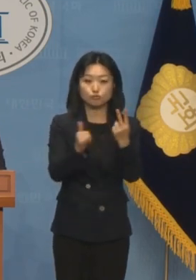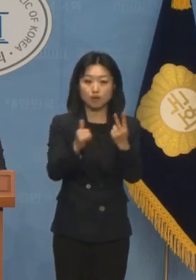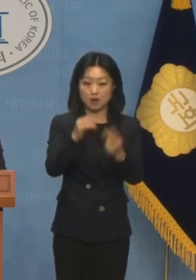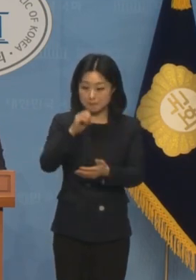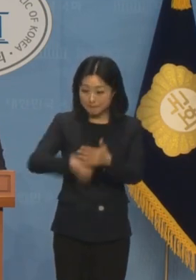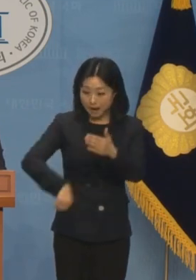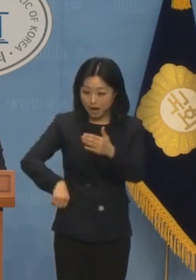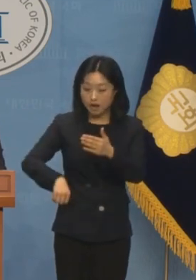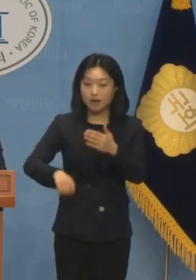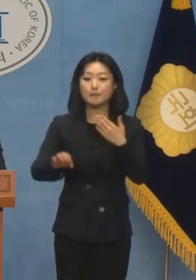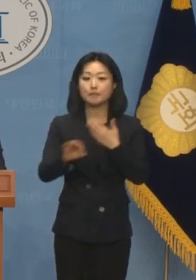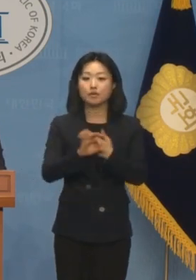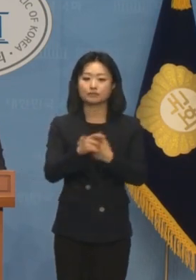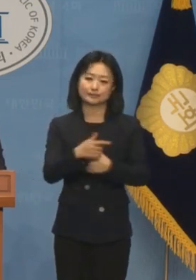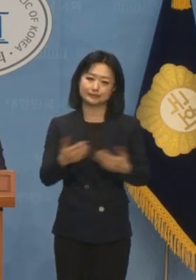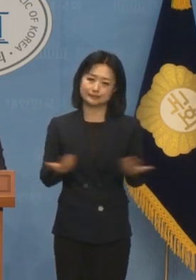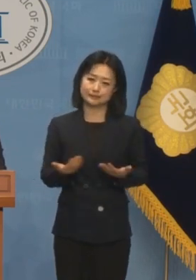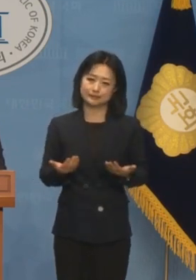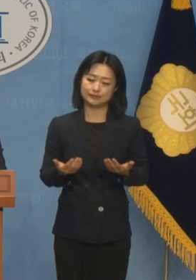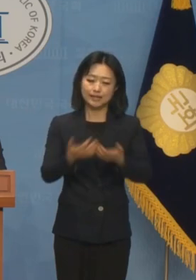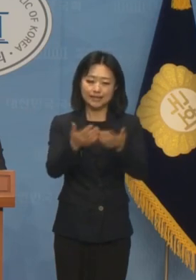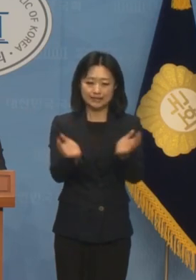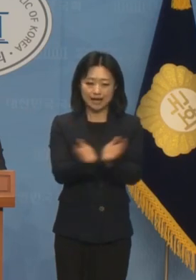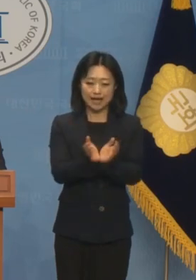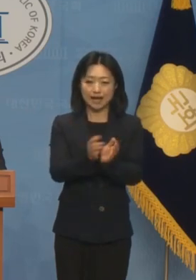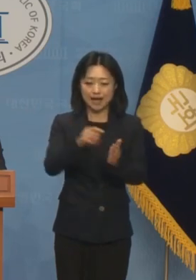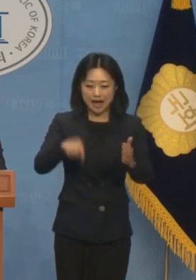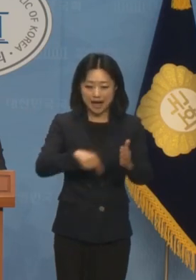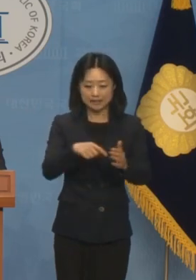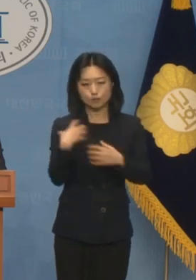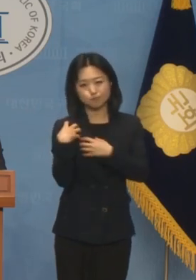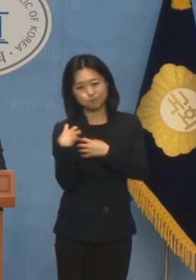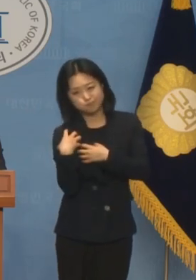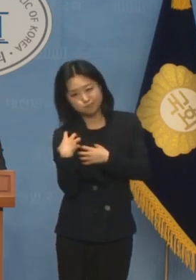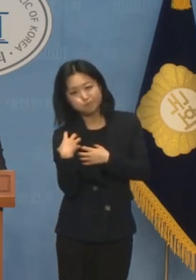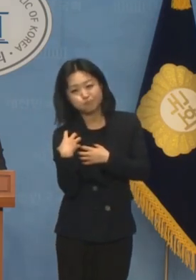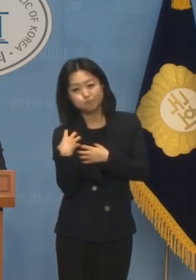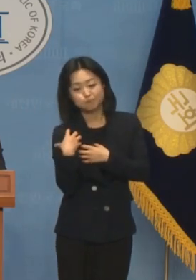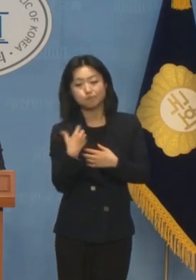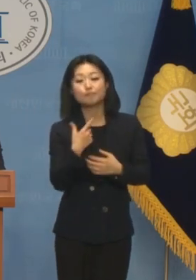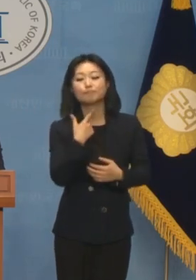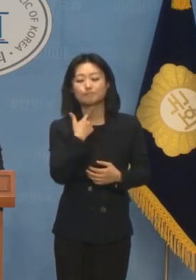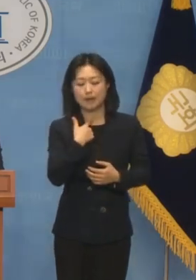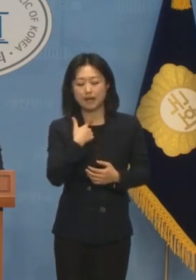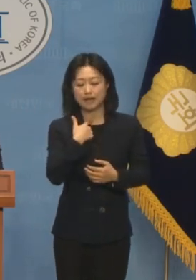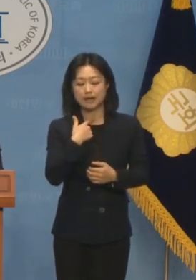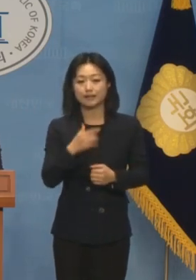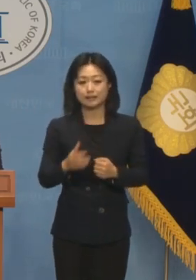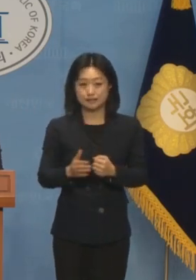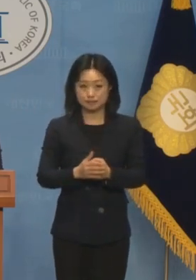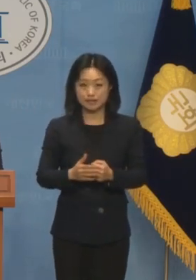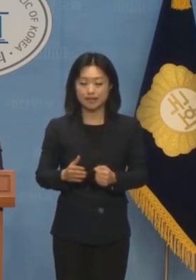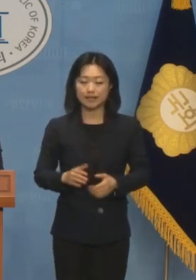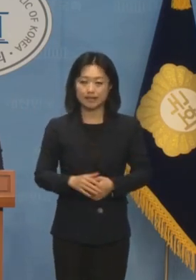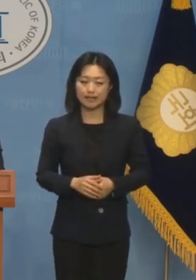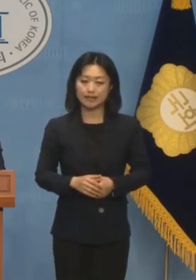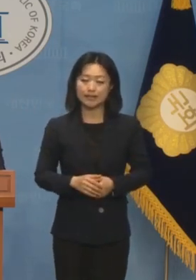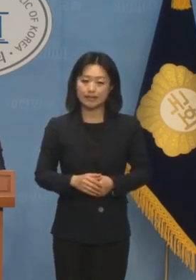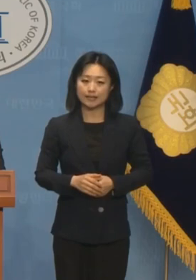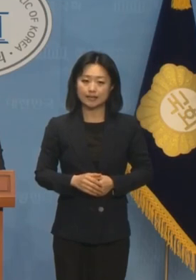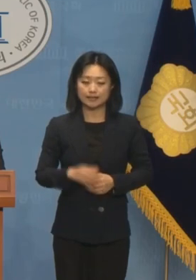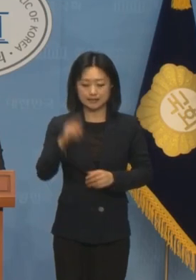자리가 빈다면 당에 좀 부담을 주는 일이라 이렇게 판단하는 논의가 좀